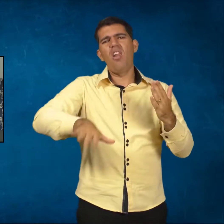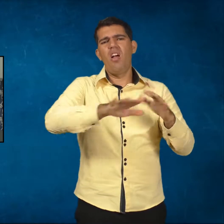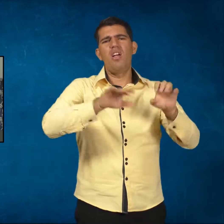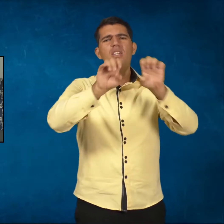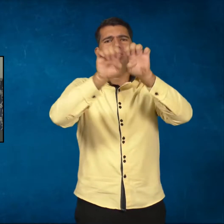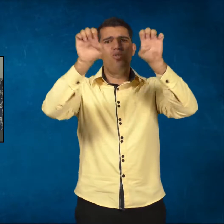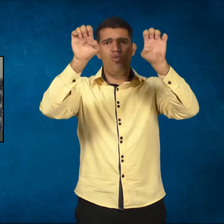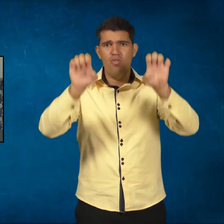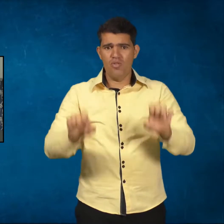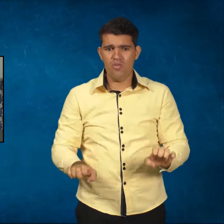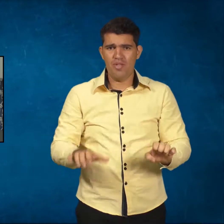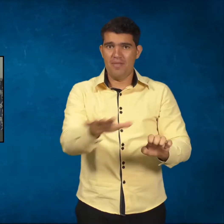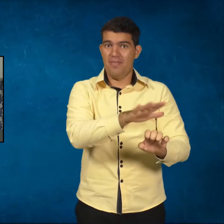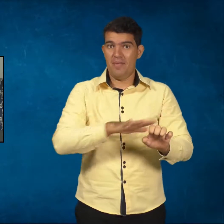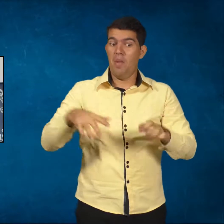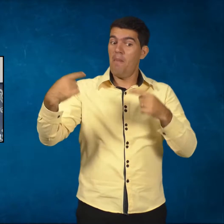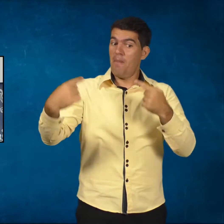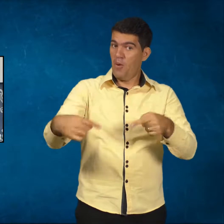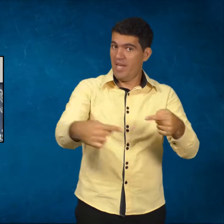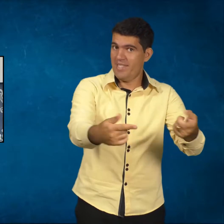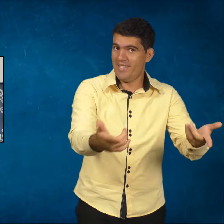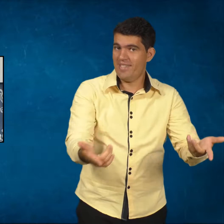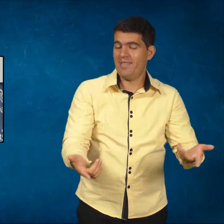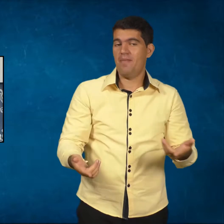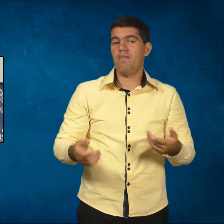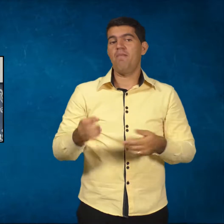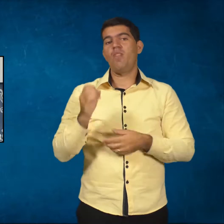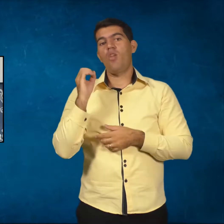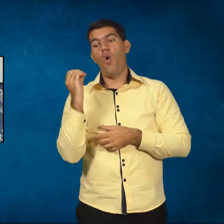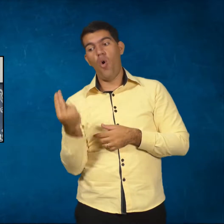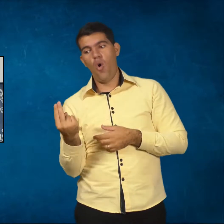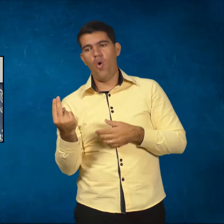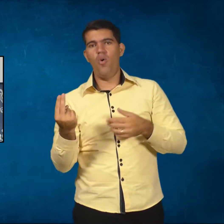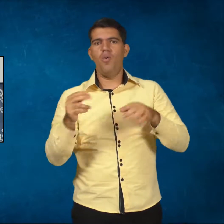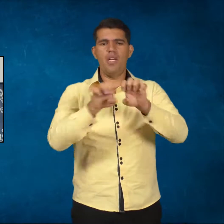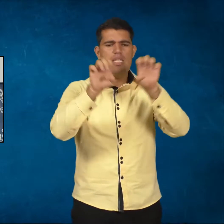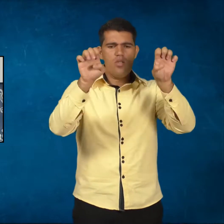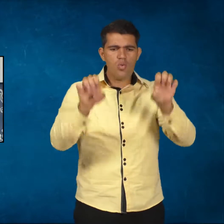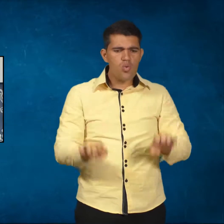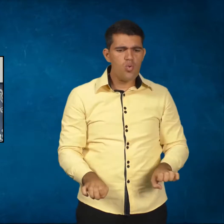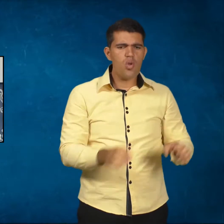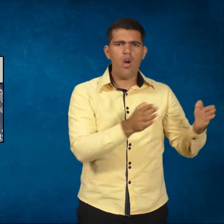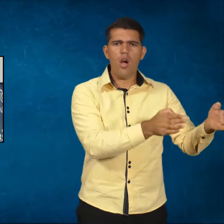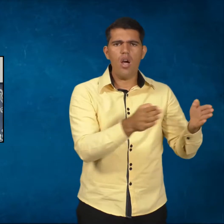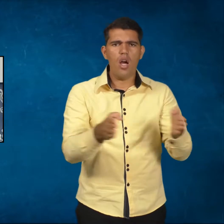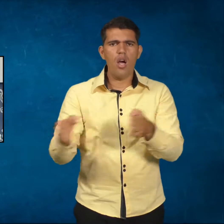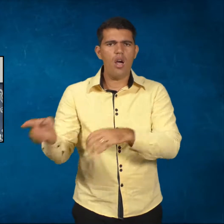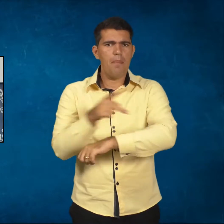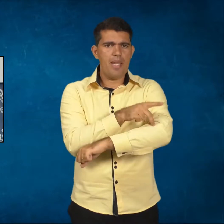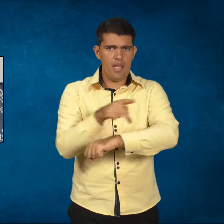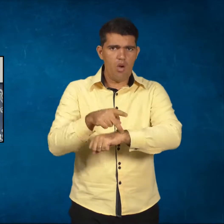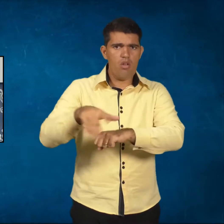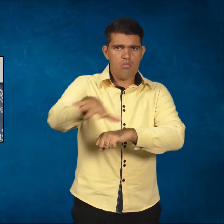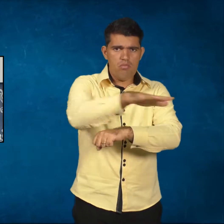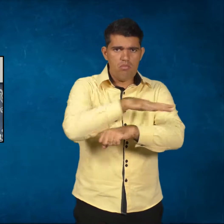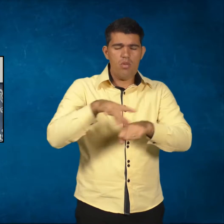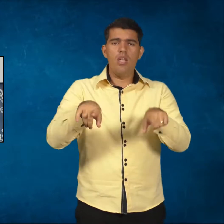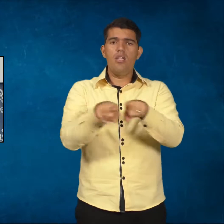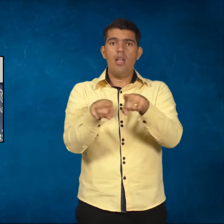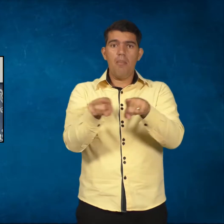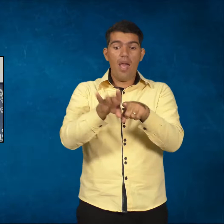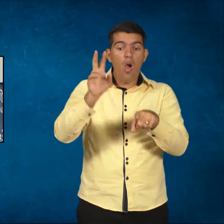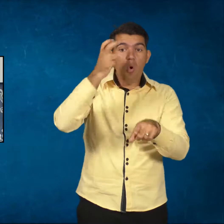estruturada, seja nas suas políticas, seja na sua estrutura mesmo organizacional, pedagógica, e